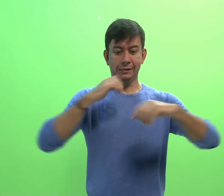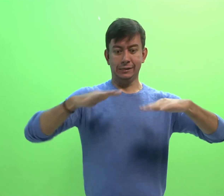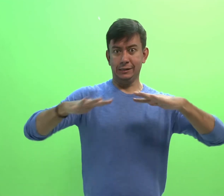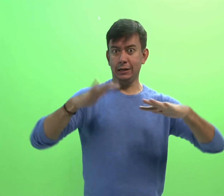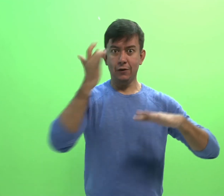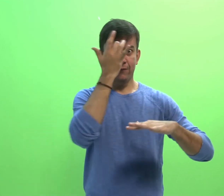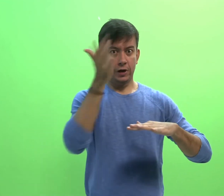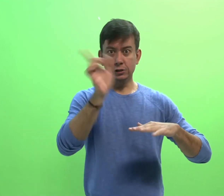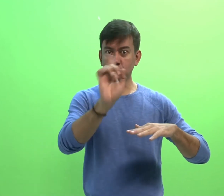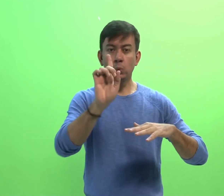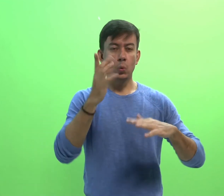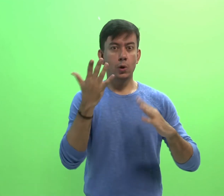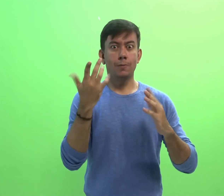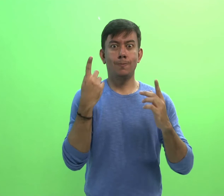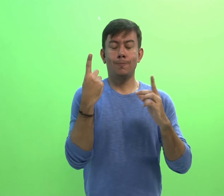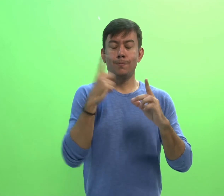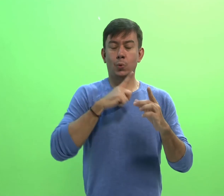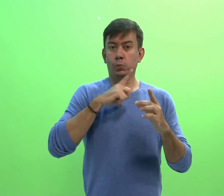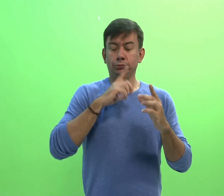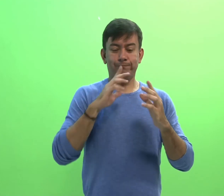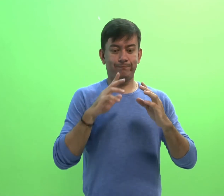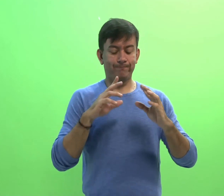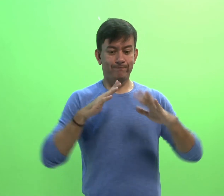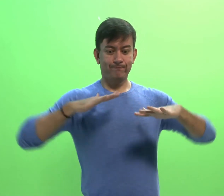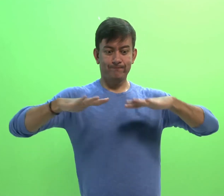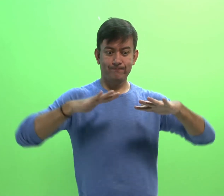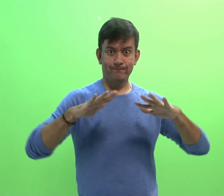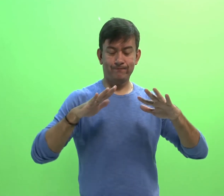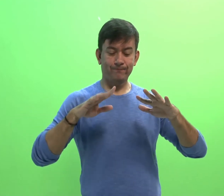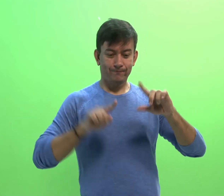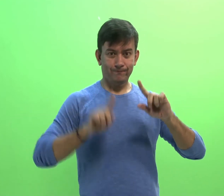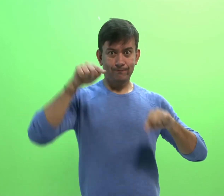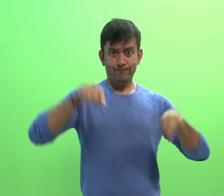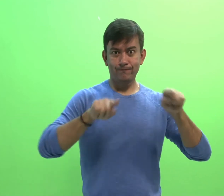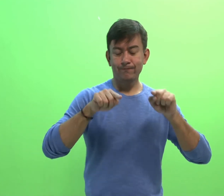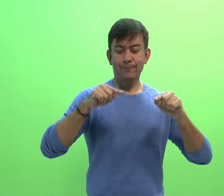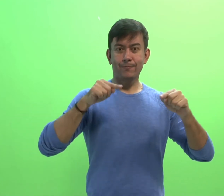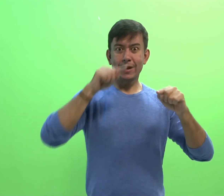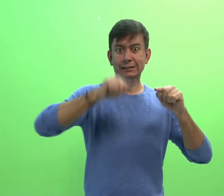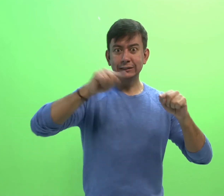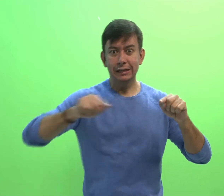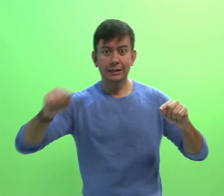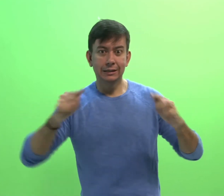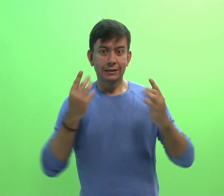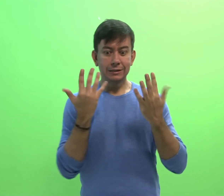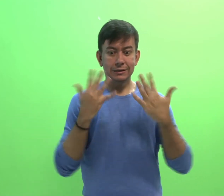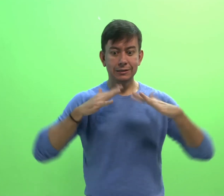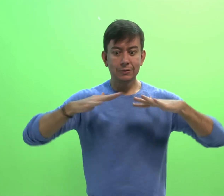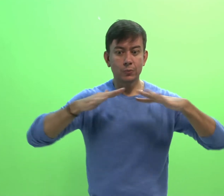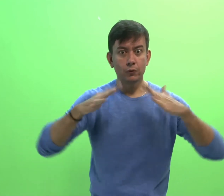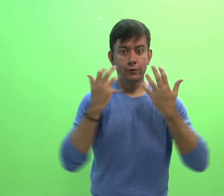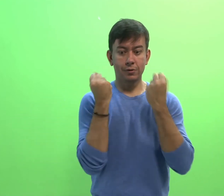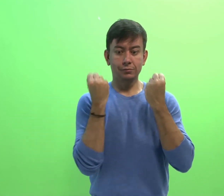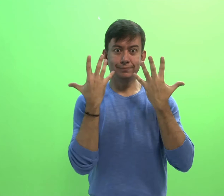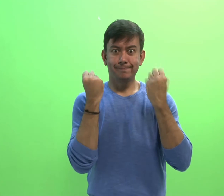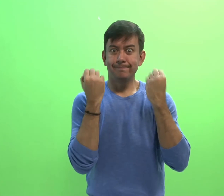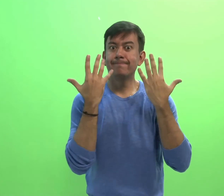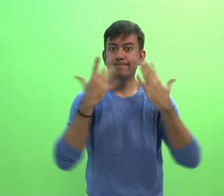porque exige uma orientação correta, um movimento próprio para aquele